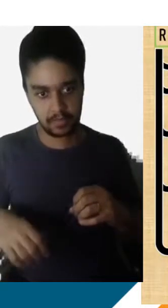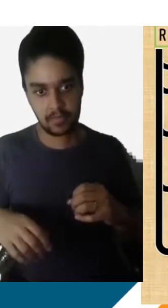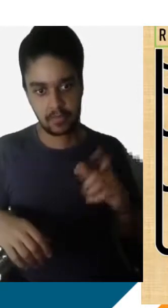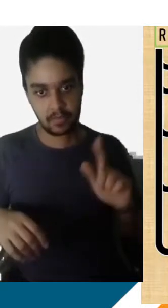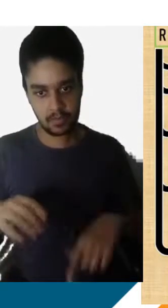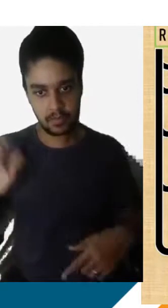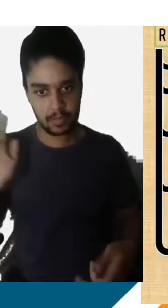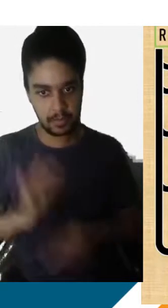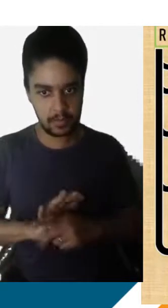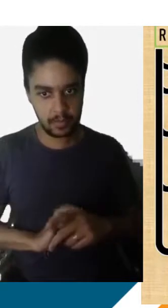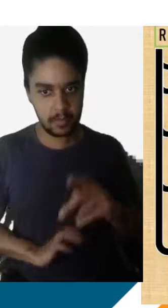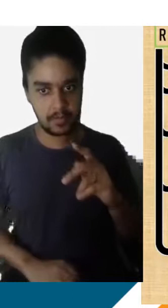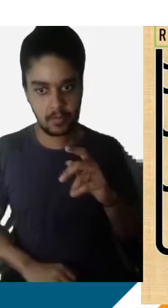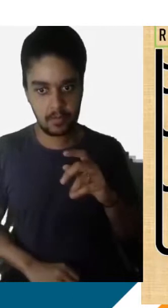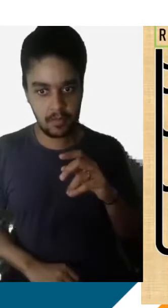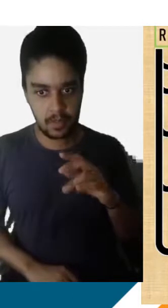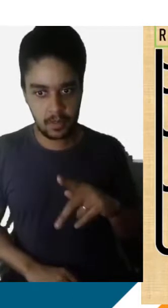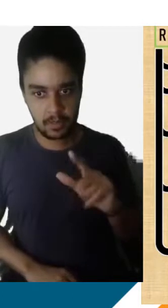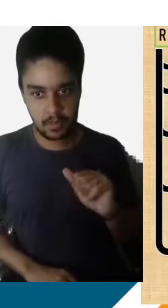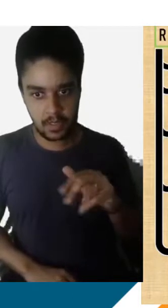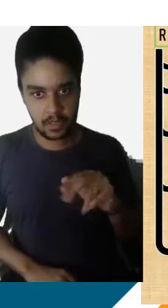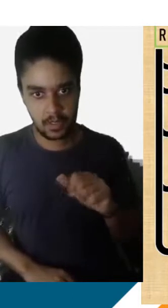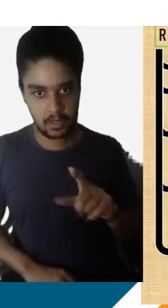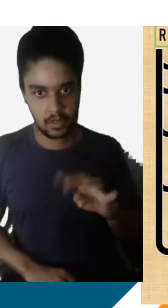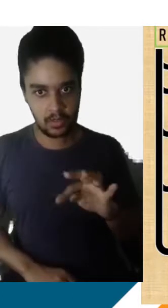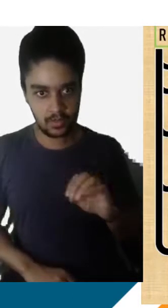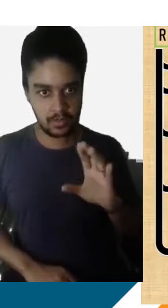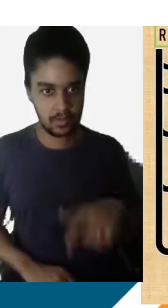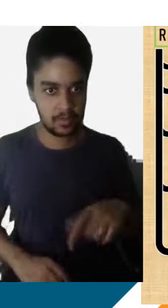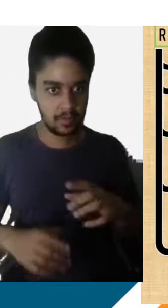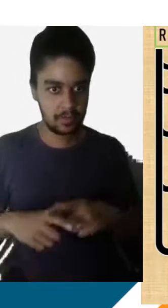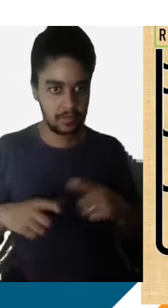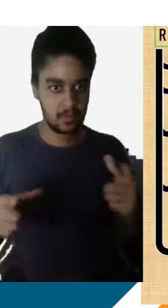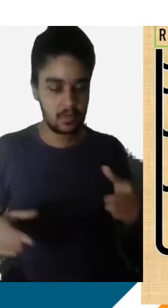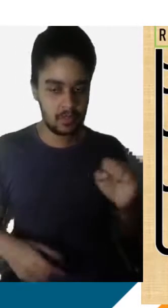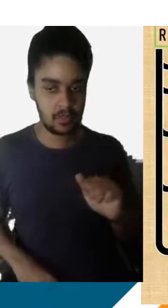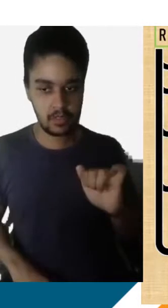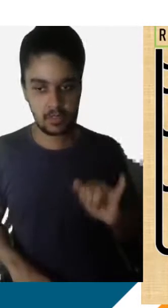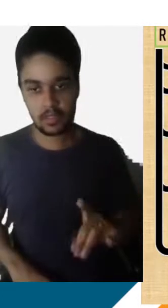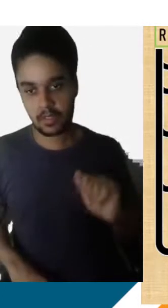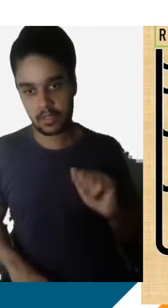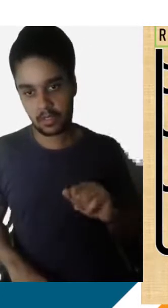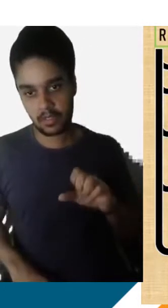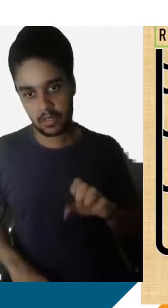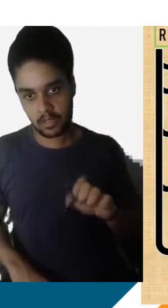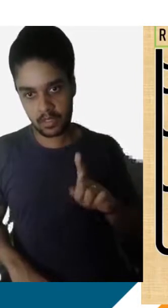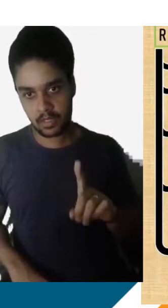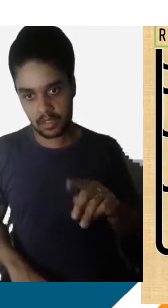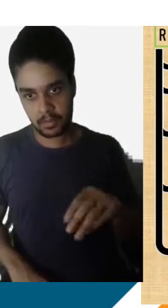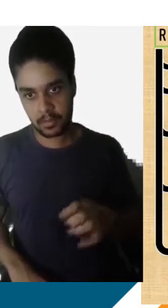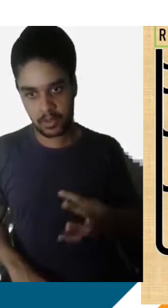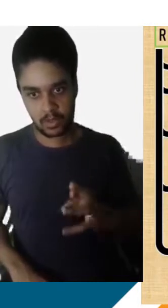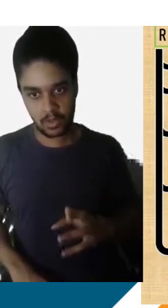eram constituídos pela maior saída de sedimentos e a